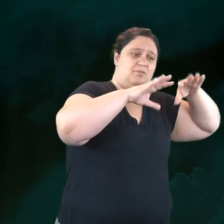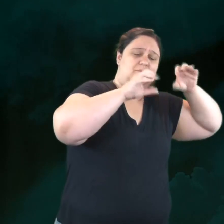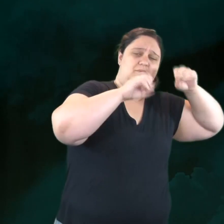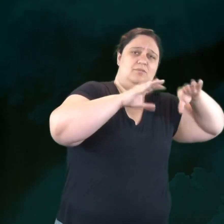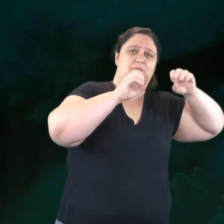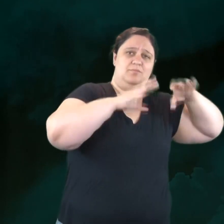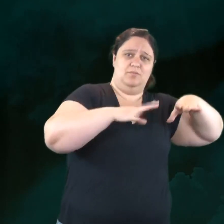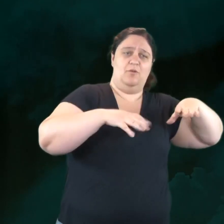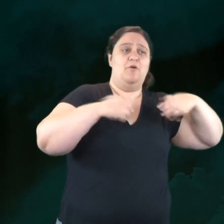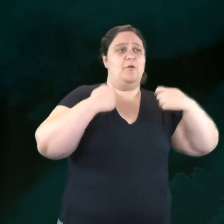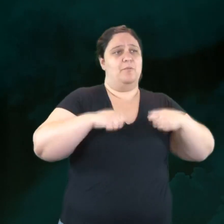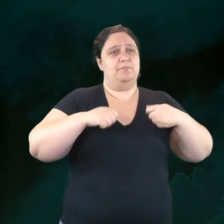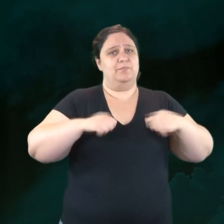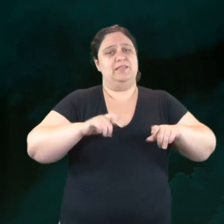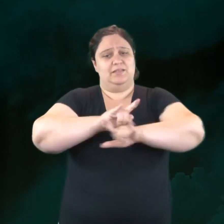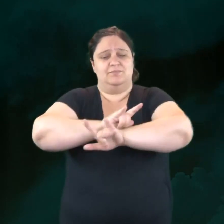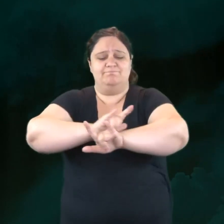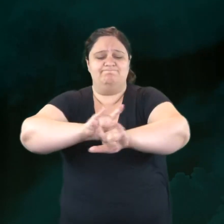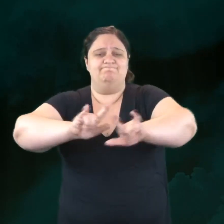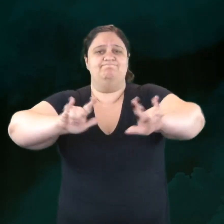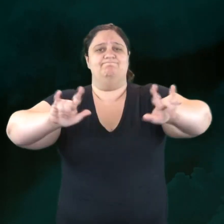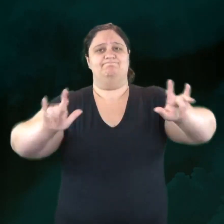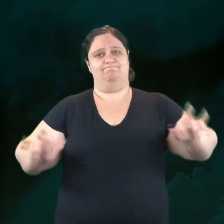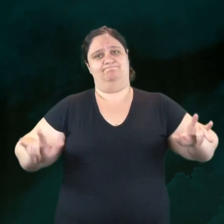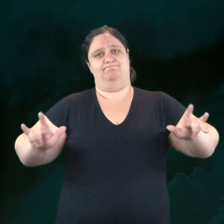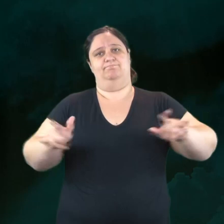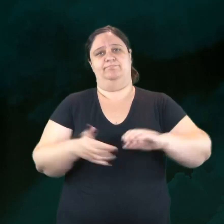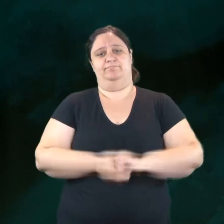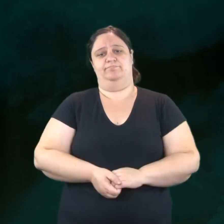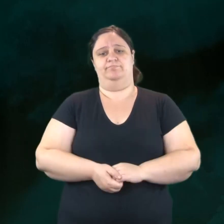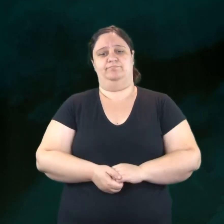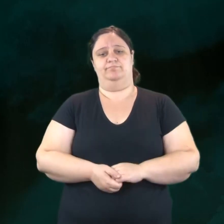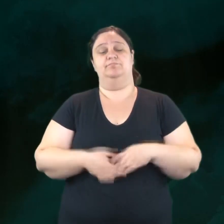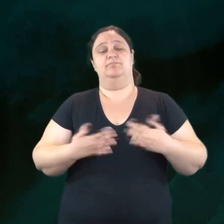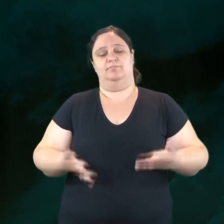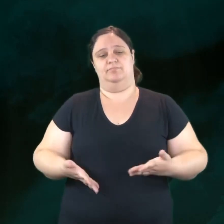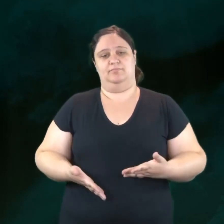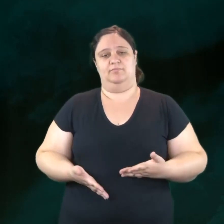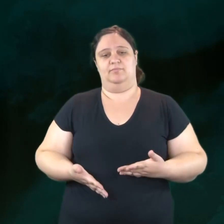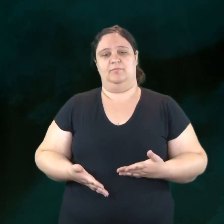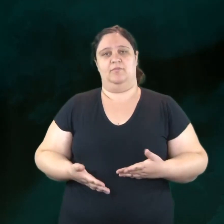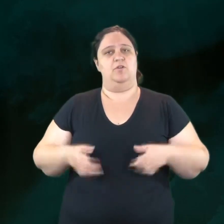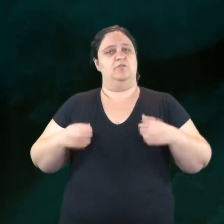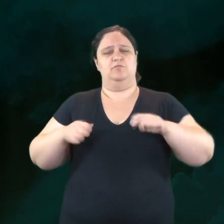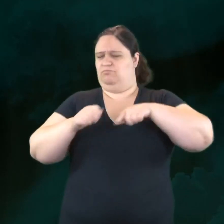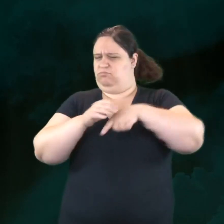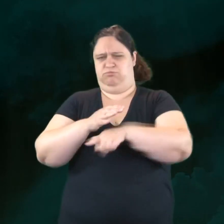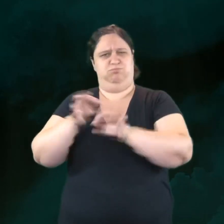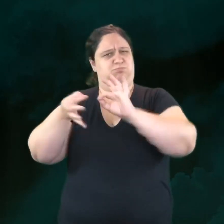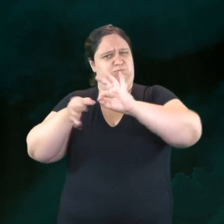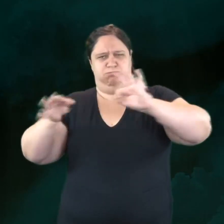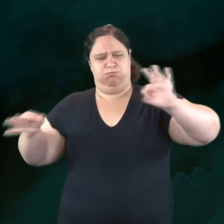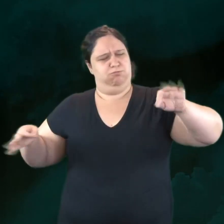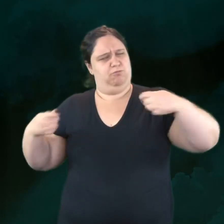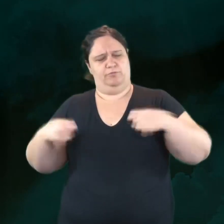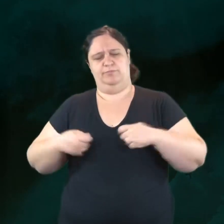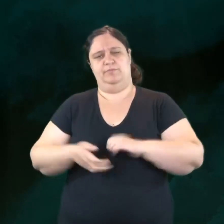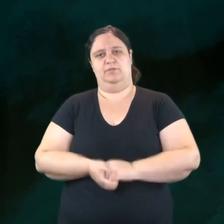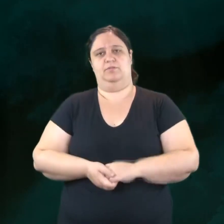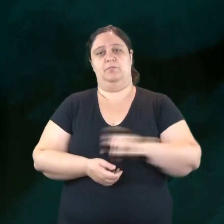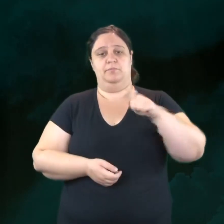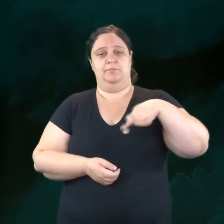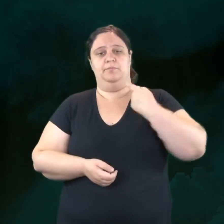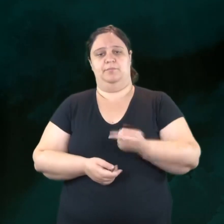deveis amar-vos uns aos outros. Né? Então, graças ao Senhor, não vou delongar, né, nesse ponto. Próximo ponto